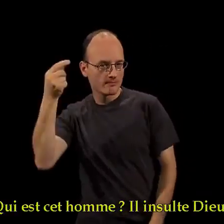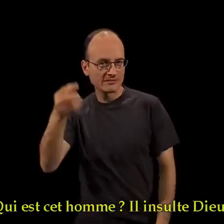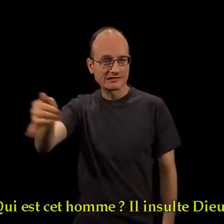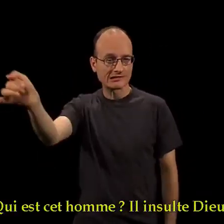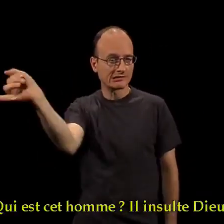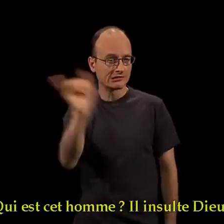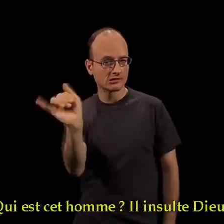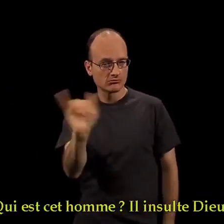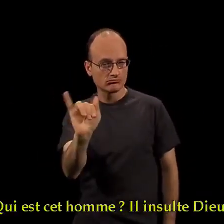qui est cet homme?